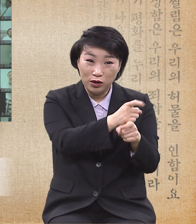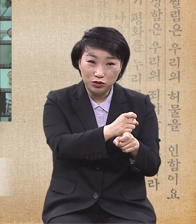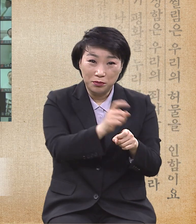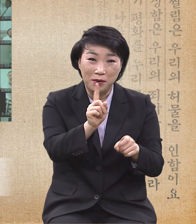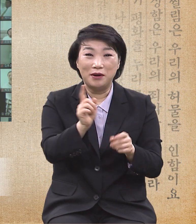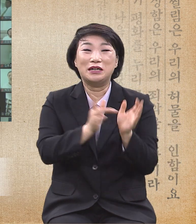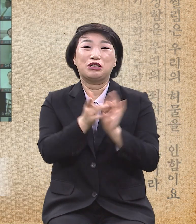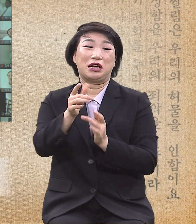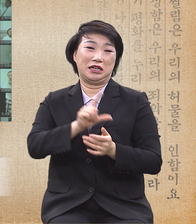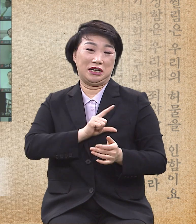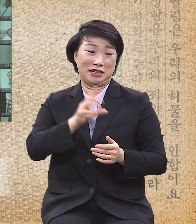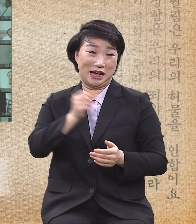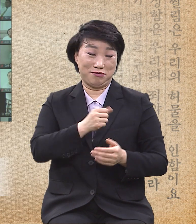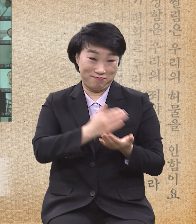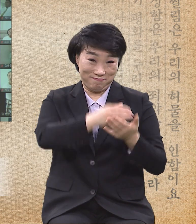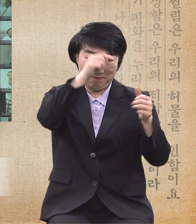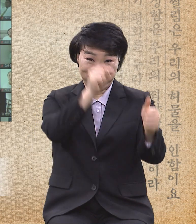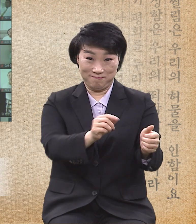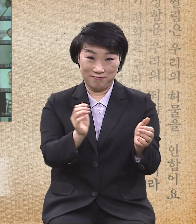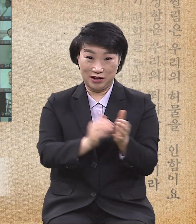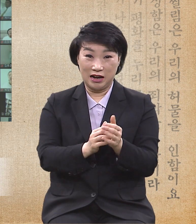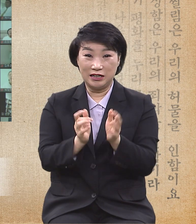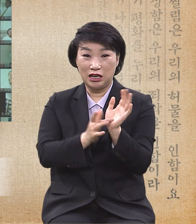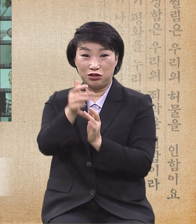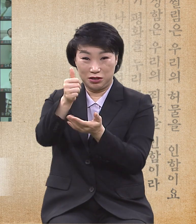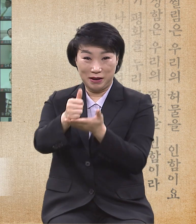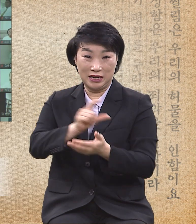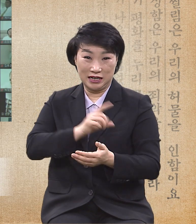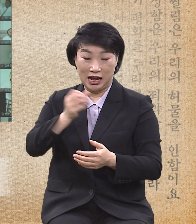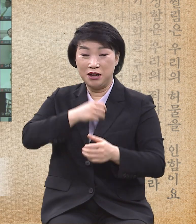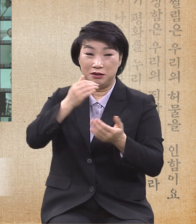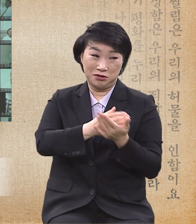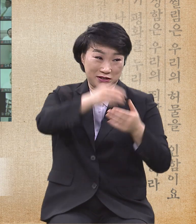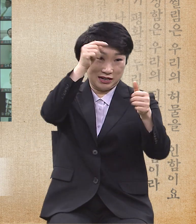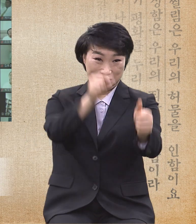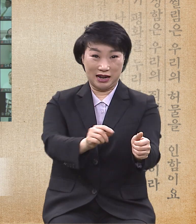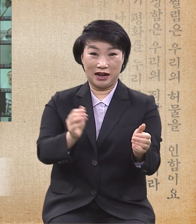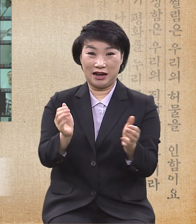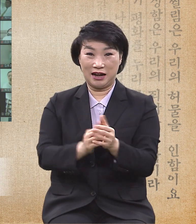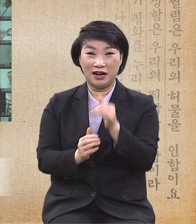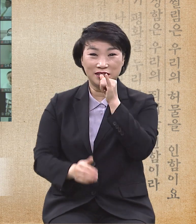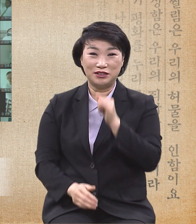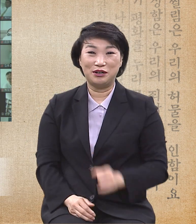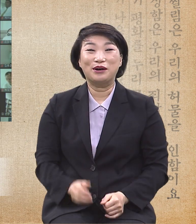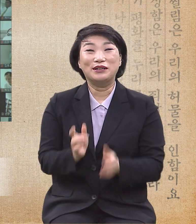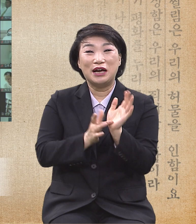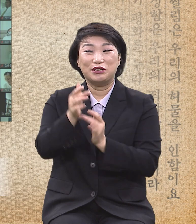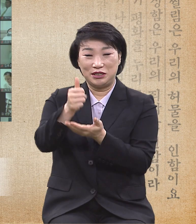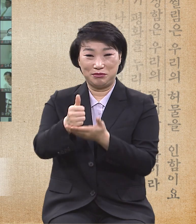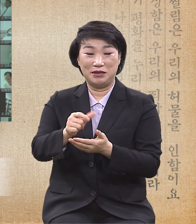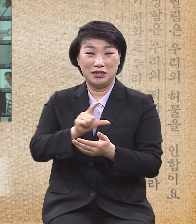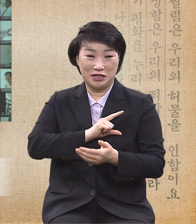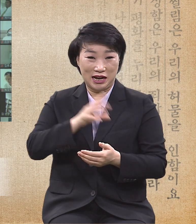내 이름으로 쫓아내라, 내 이름으로 쫓아내라, 예수 이름으로